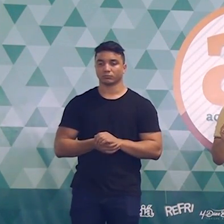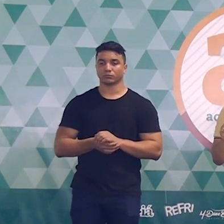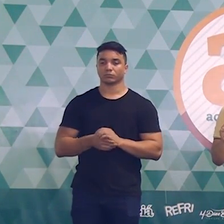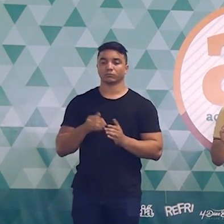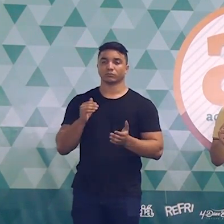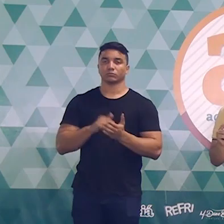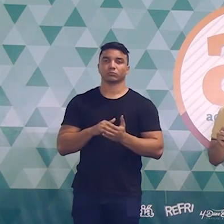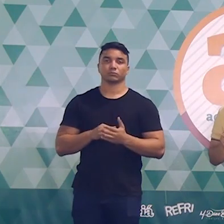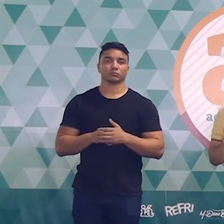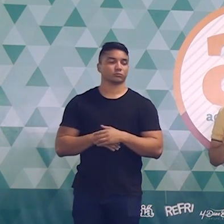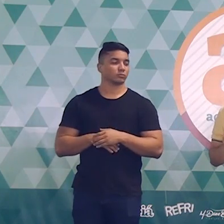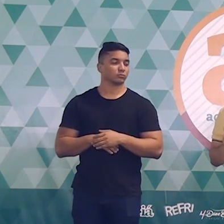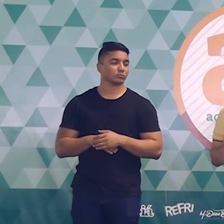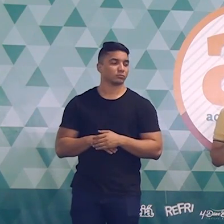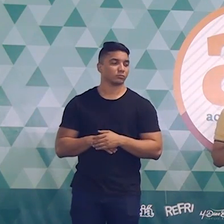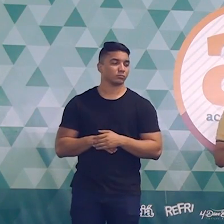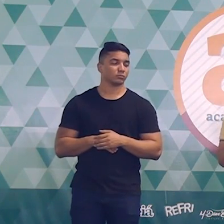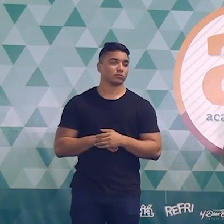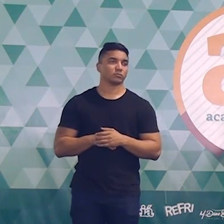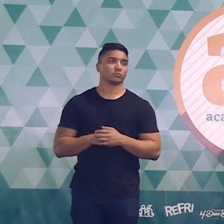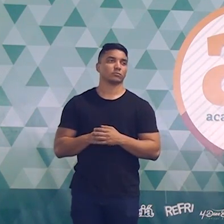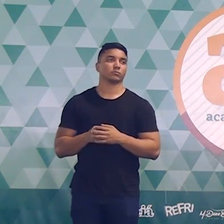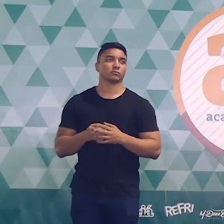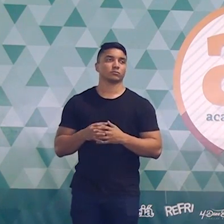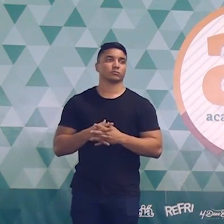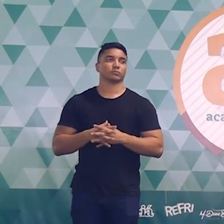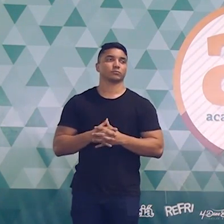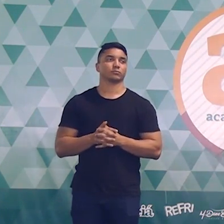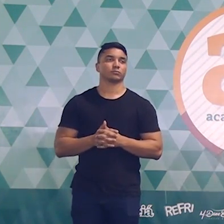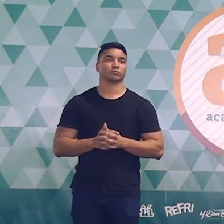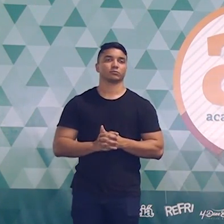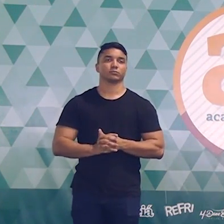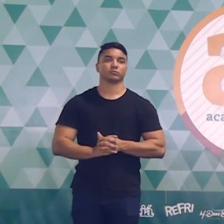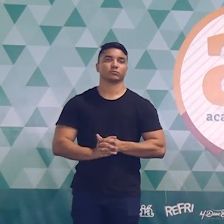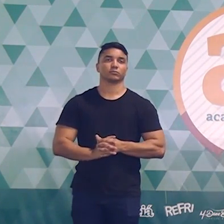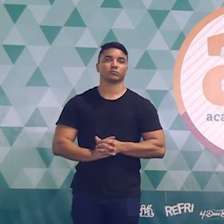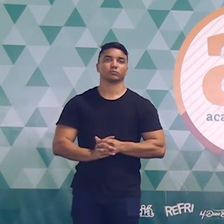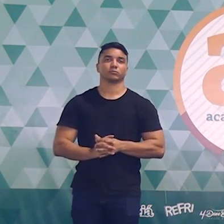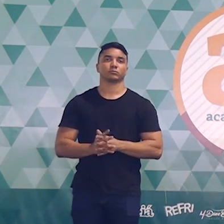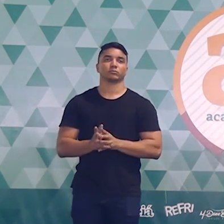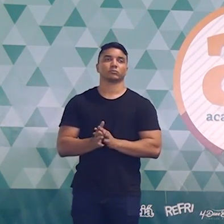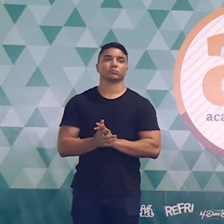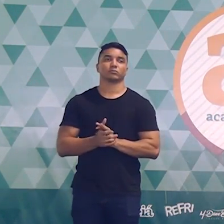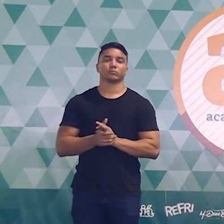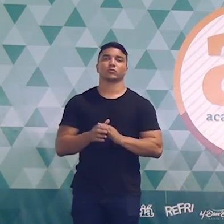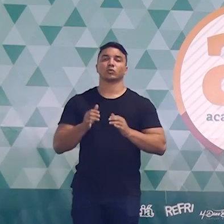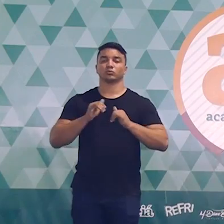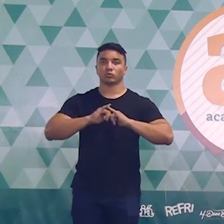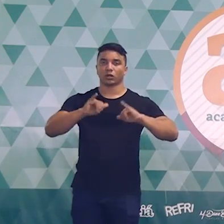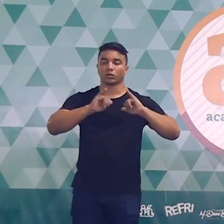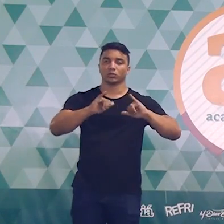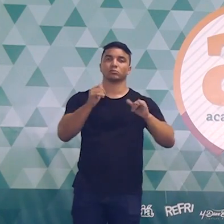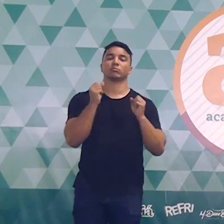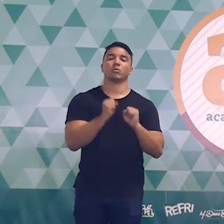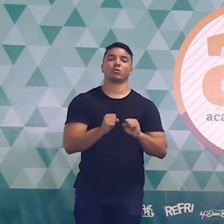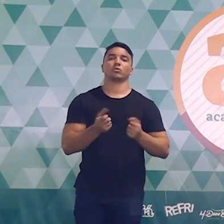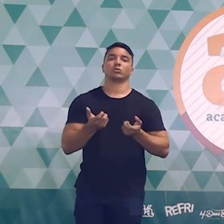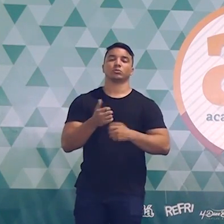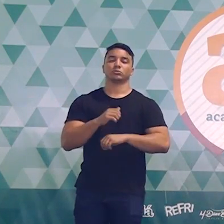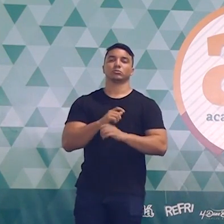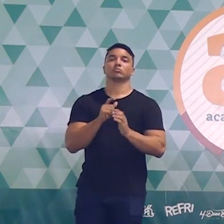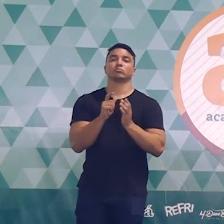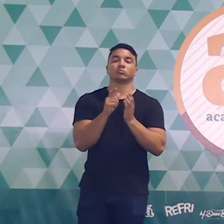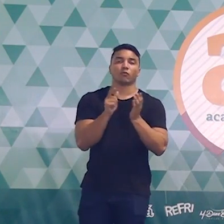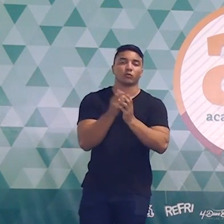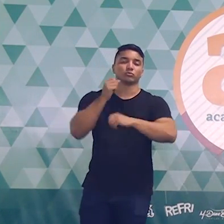Finalizando aqui as perguntas, repertório já falei, situações recentes pode, jornalismo pode, certo? Fato que saiu